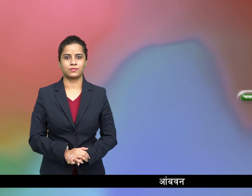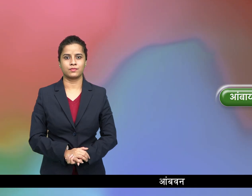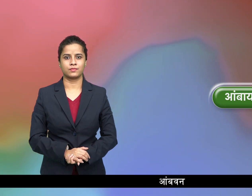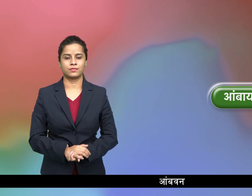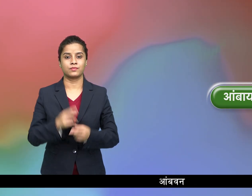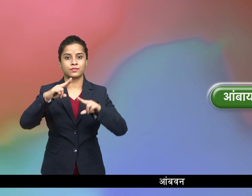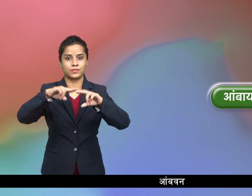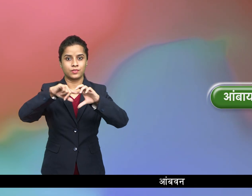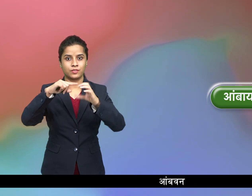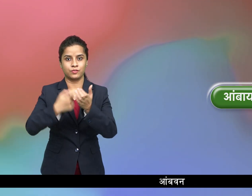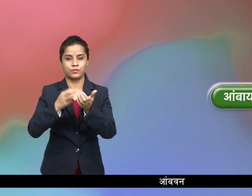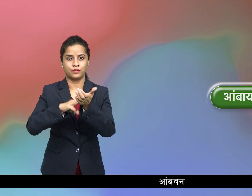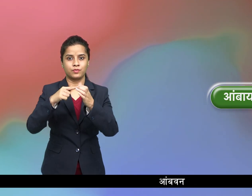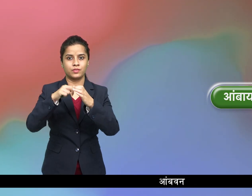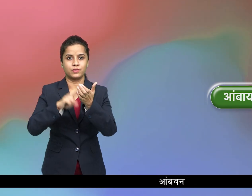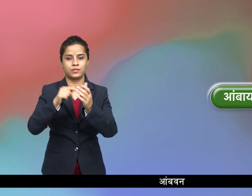आंबवण,